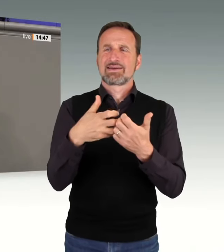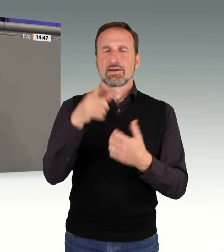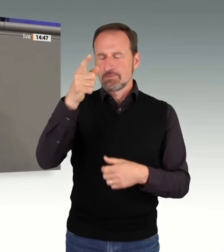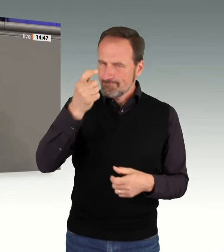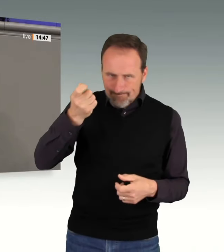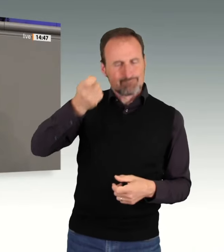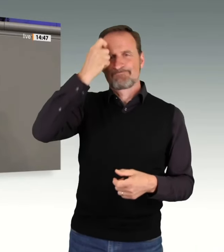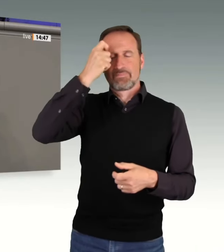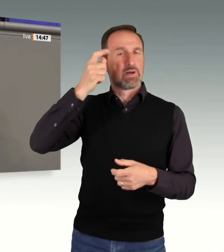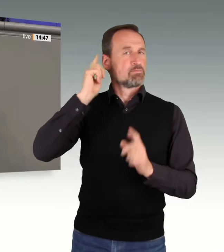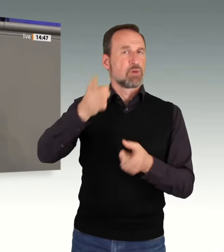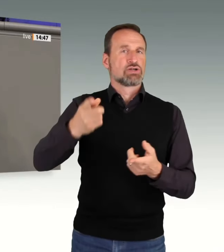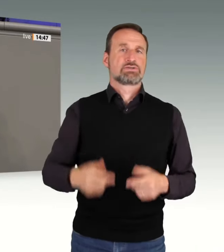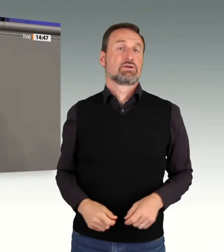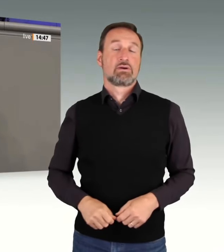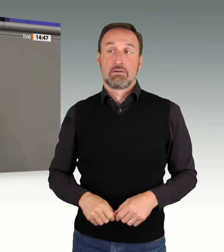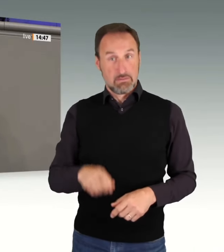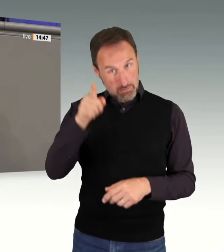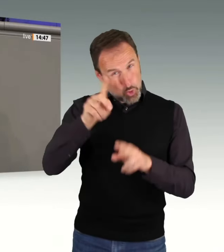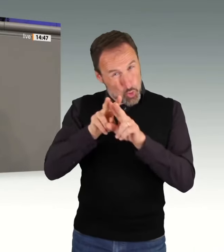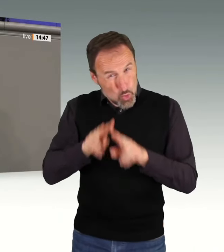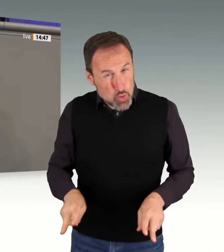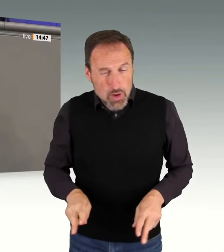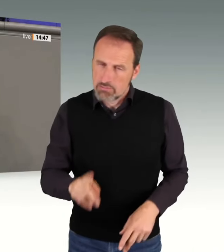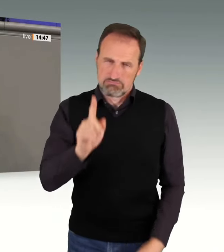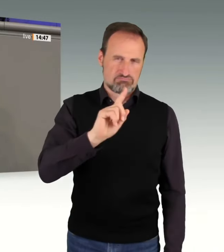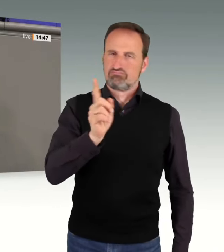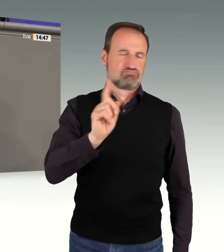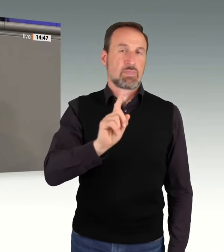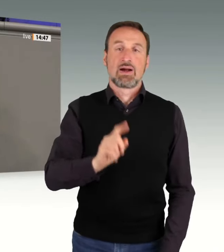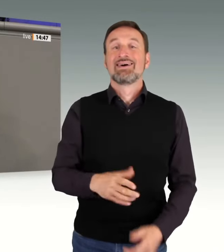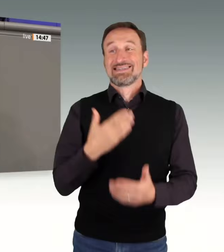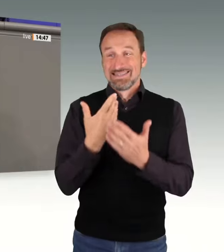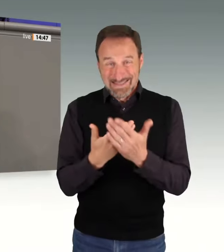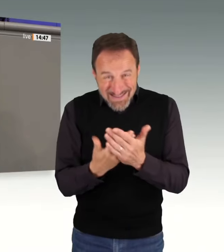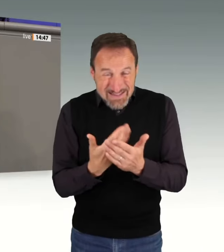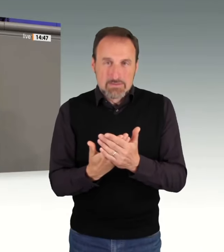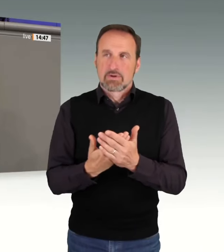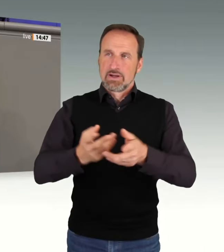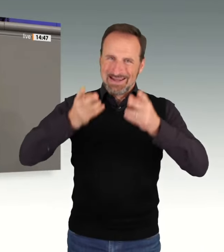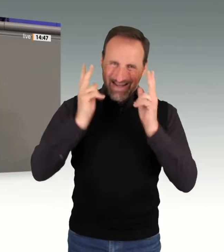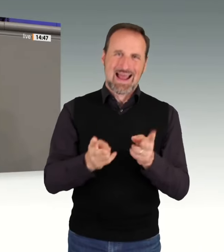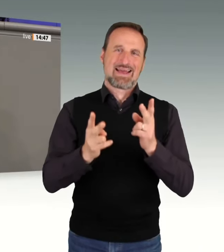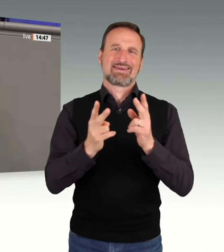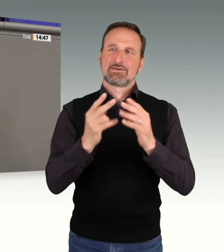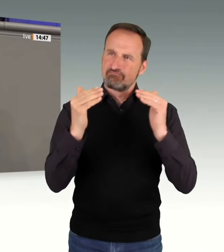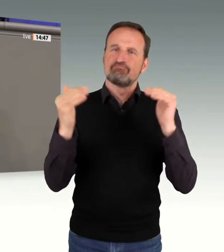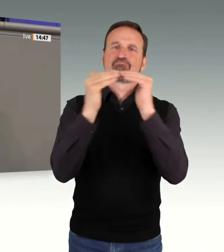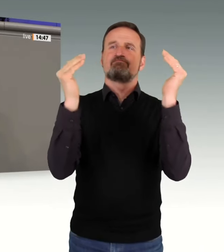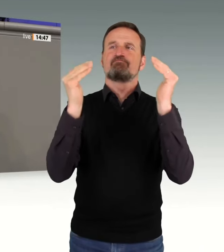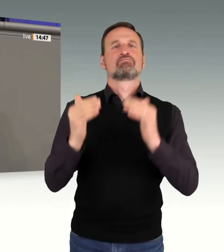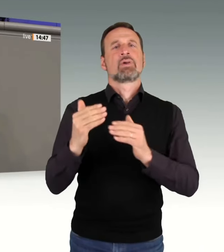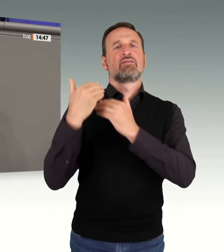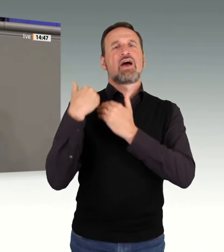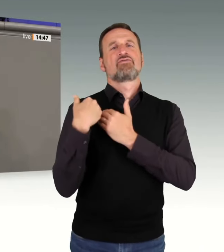Und nur für die gerechte Verantwortung dadurch entsteht historische Chance, sich zu genesen nach